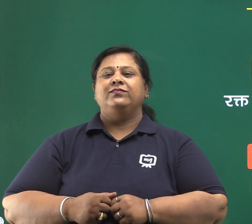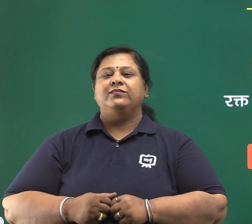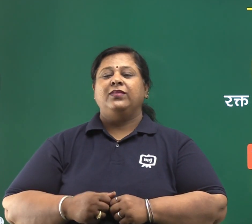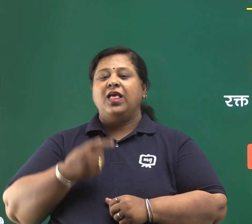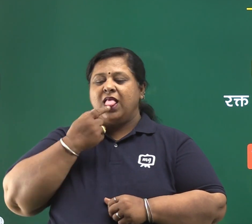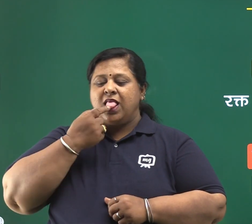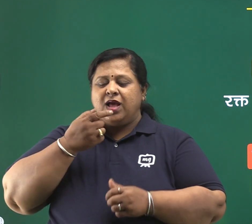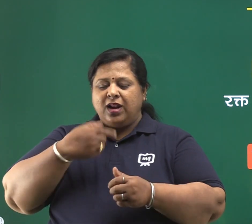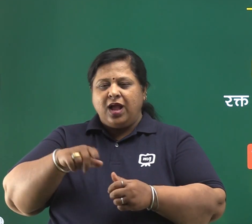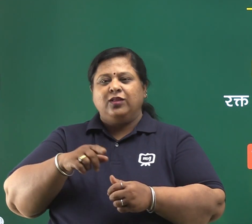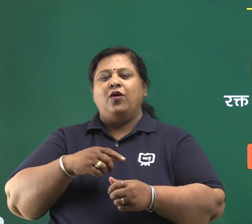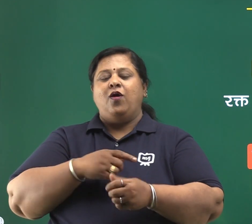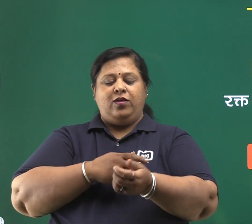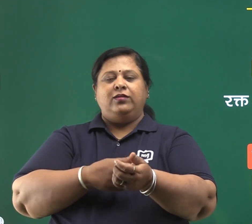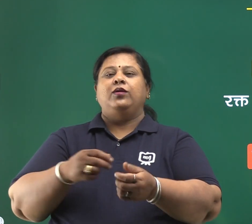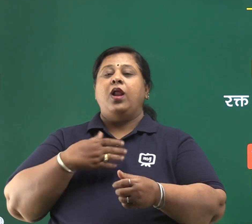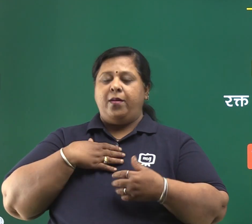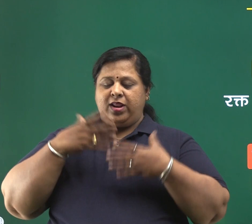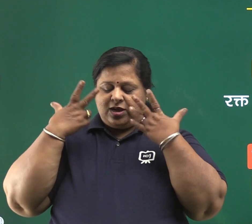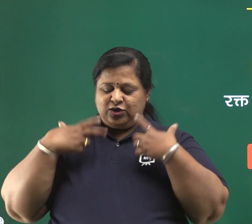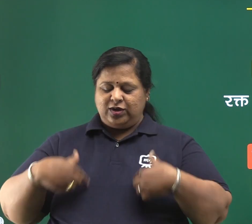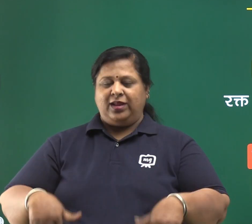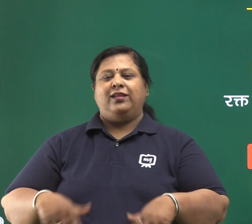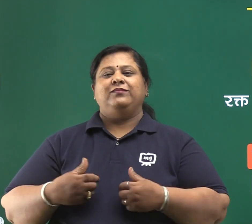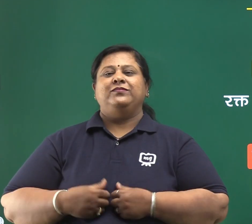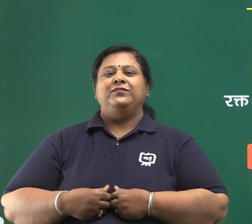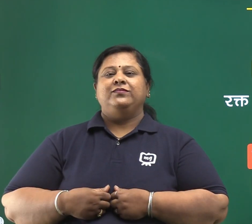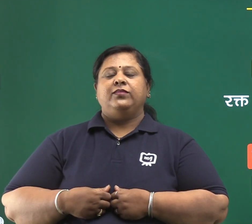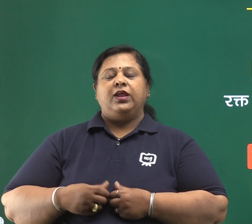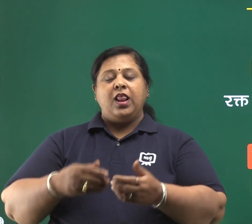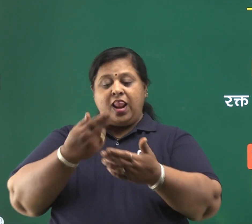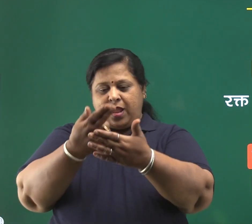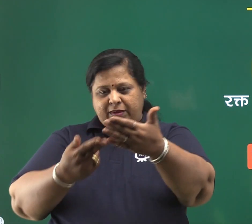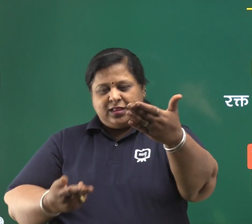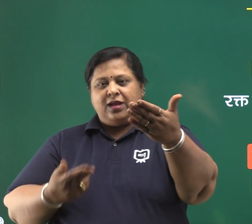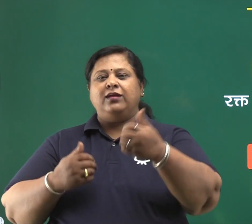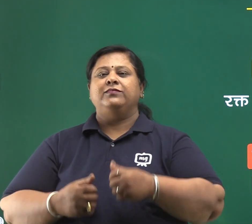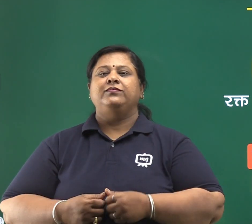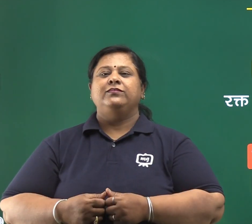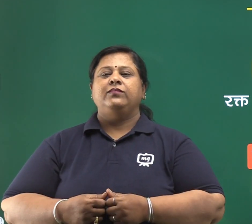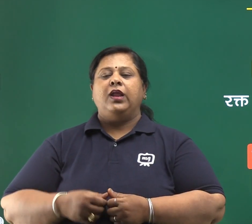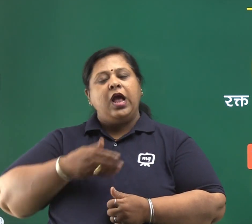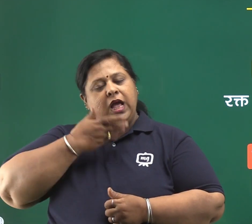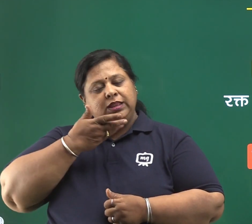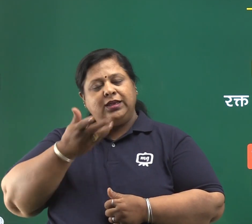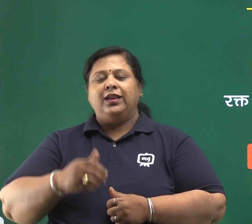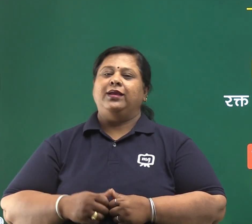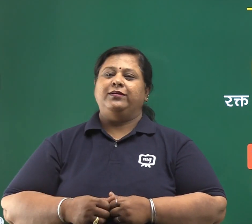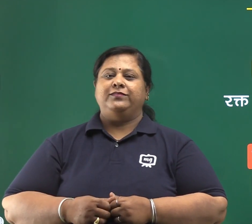रक्त और हमारा शरीर निबंध का अध्ययन